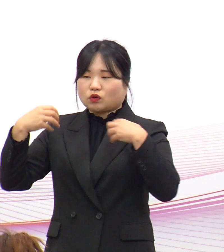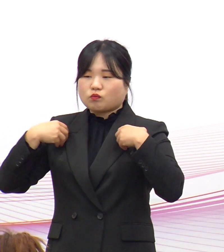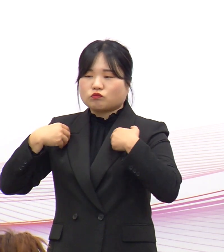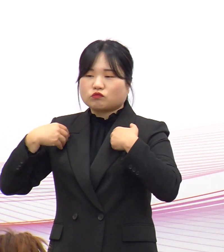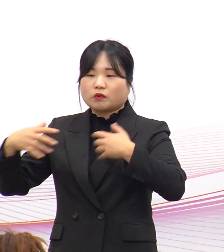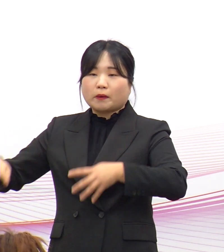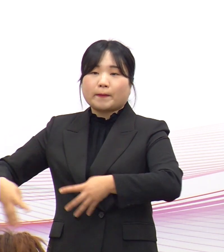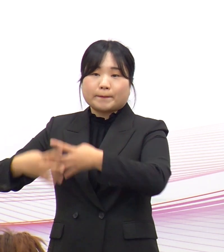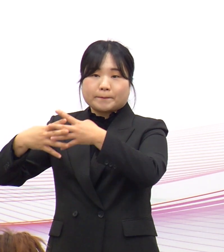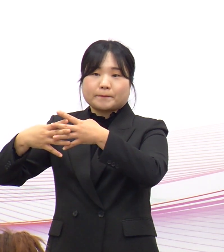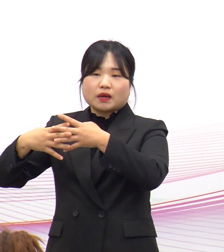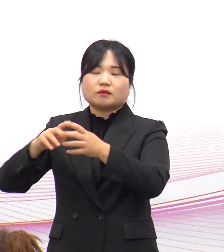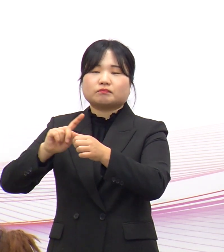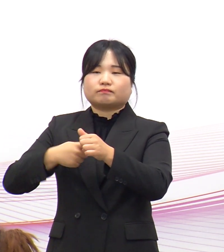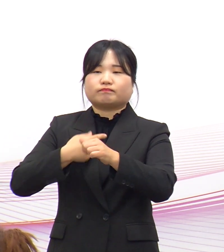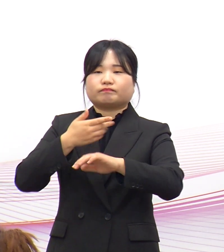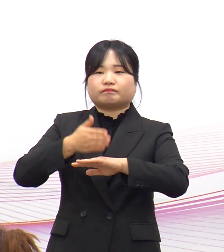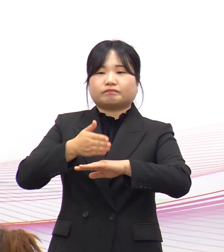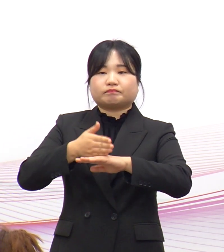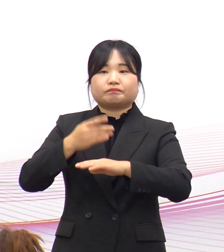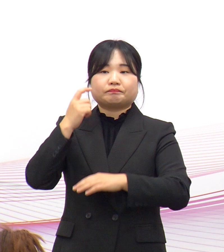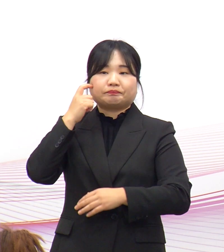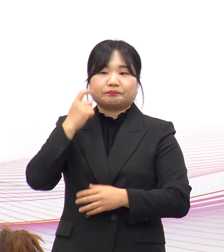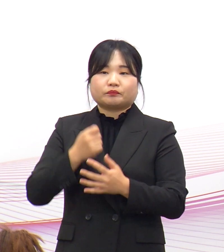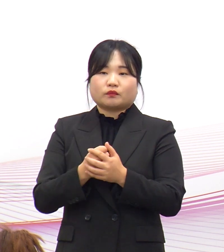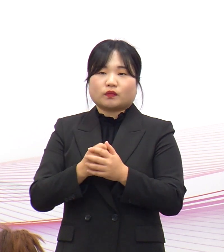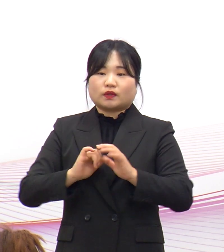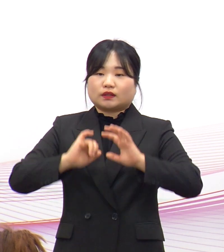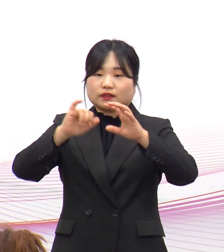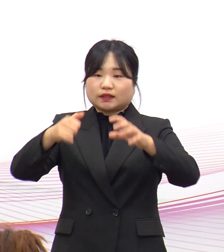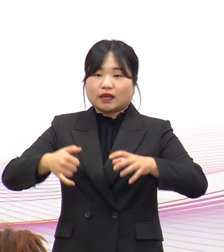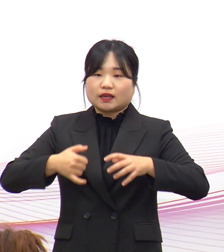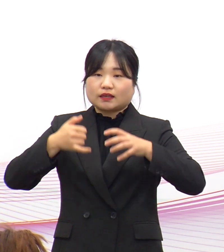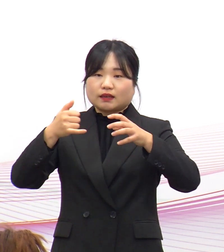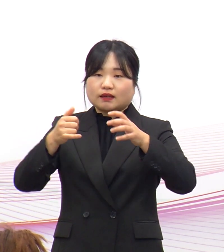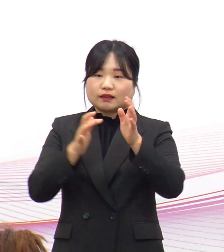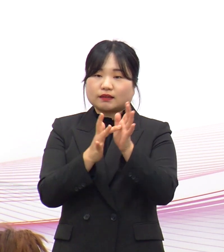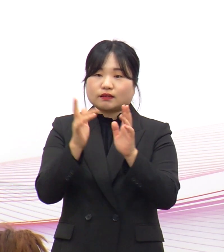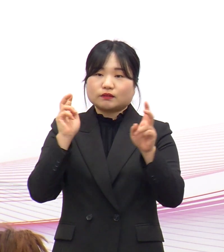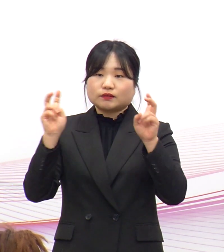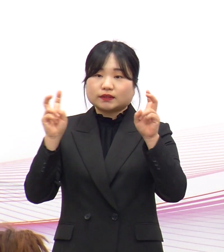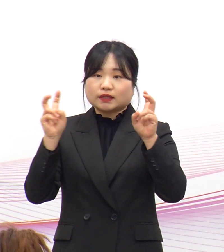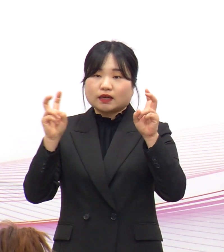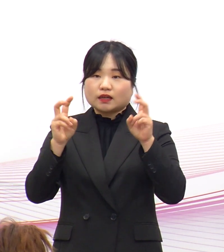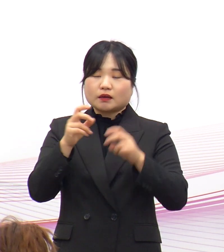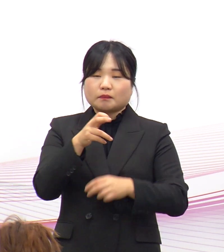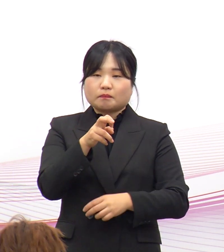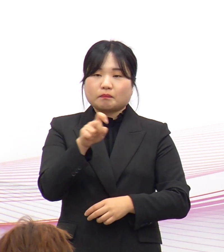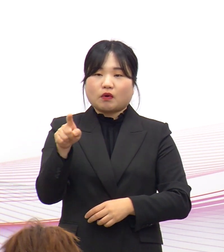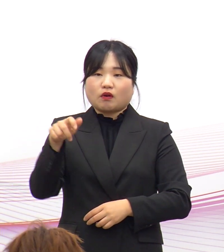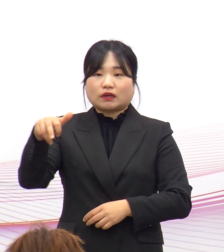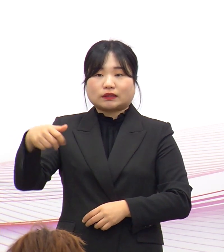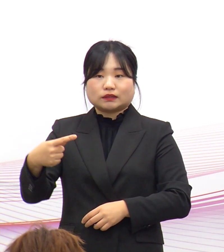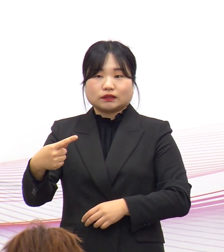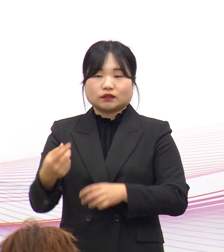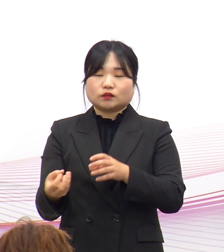때문에 감사하게 생각하고 세계적인 다국적 제약사인 워크사를